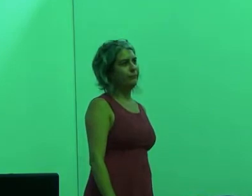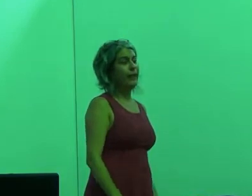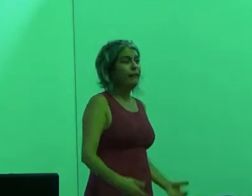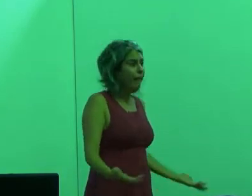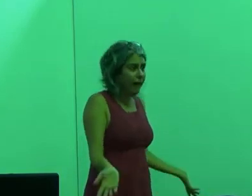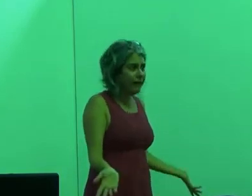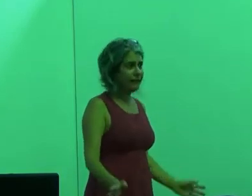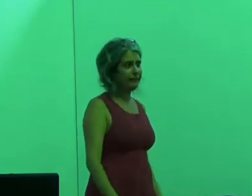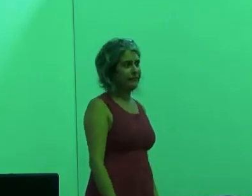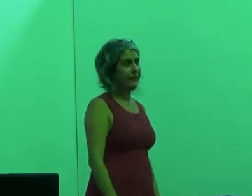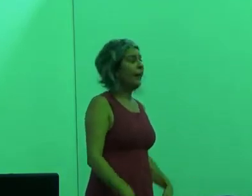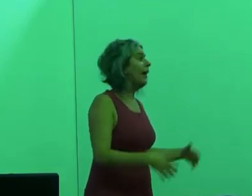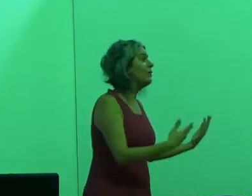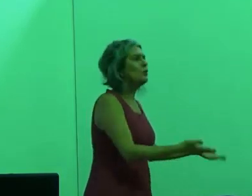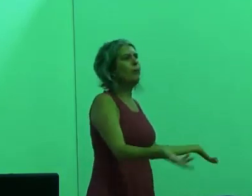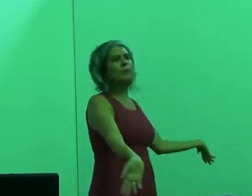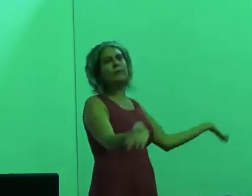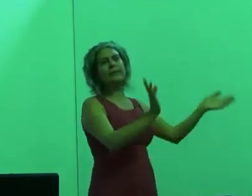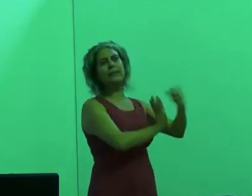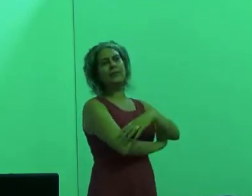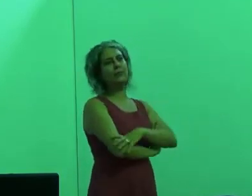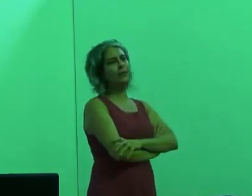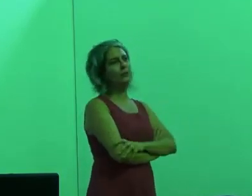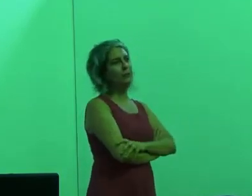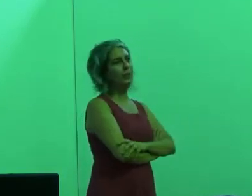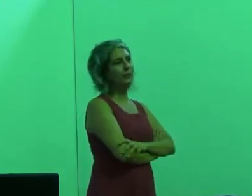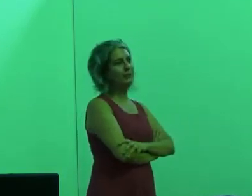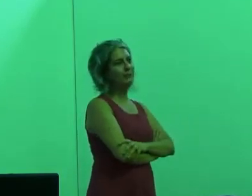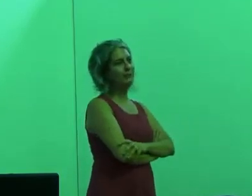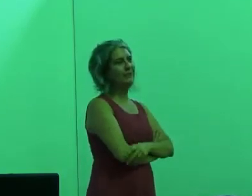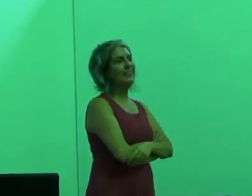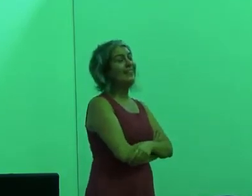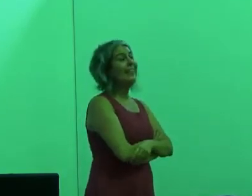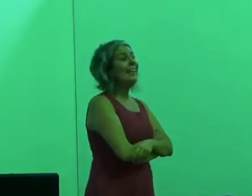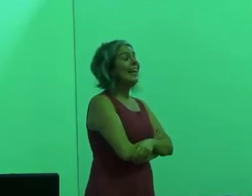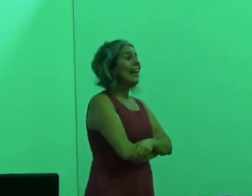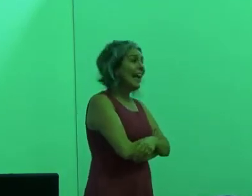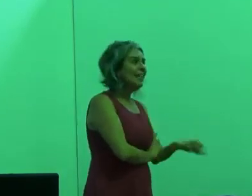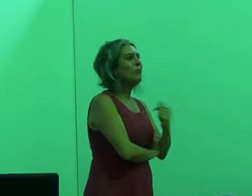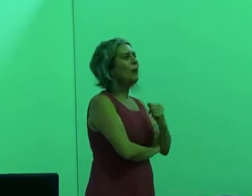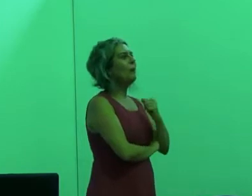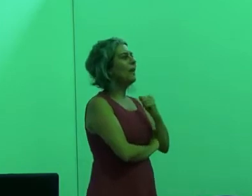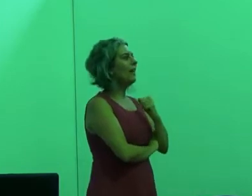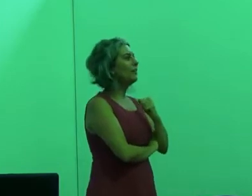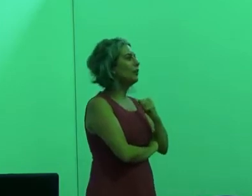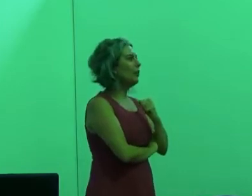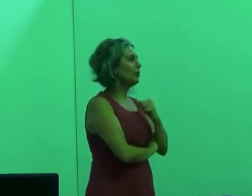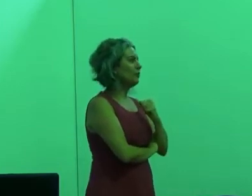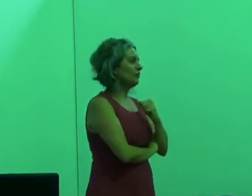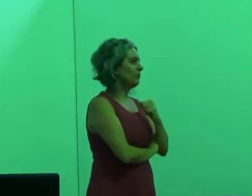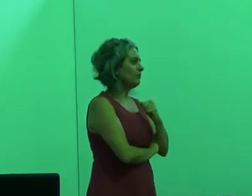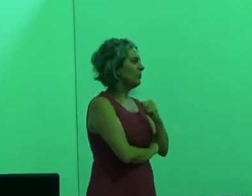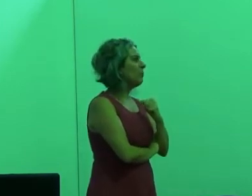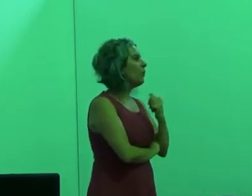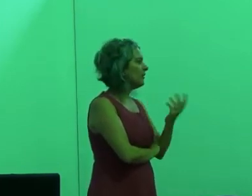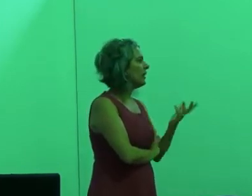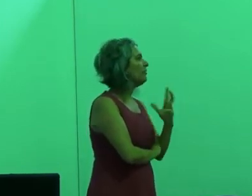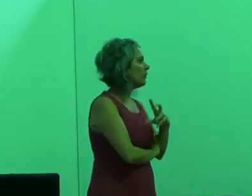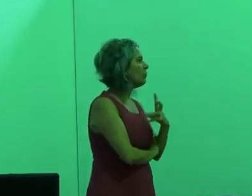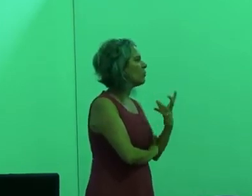Ele vai. Aí a gente pode tomar cerveja com ele no domingo. E não é uma piada de novo. Porque tem a ver com o